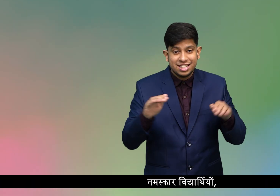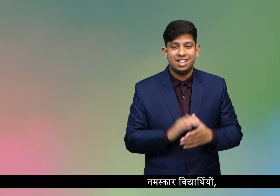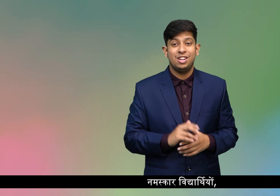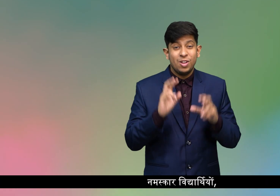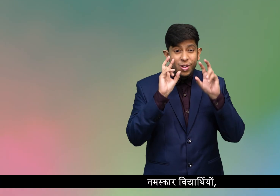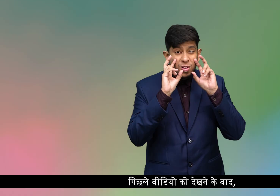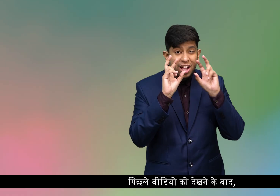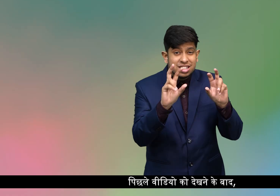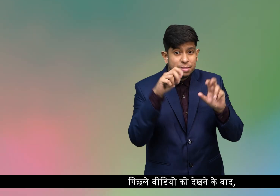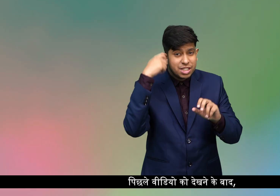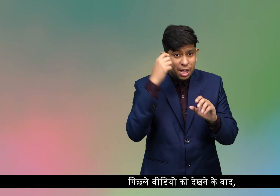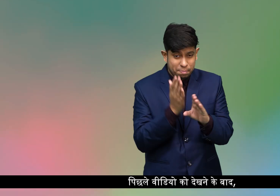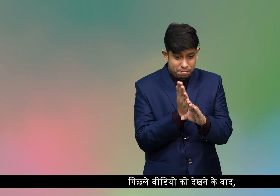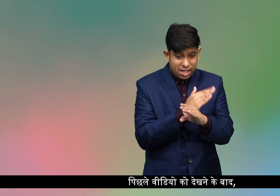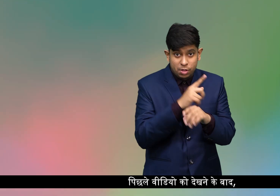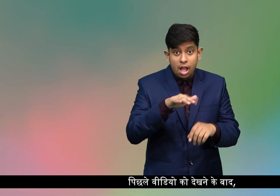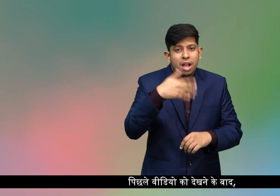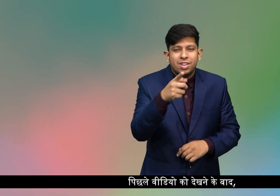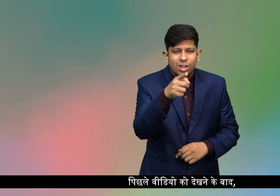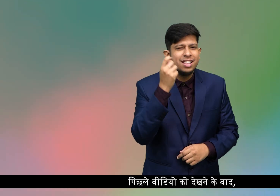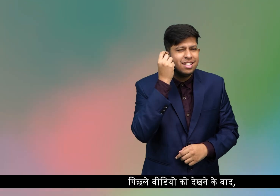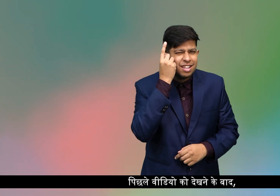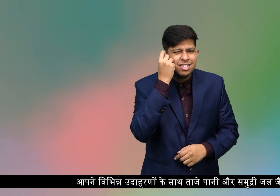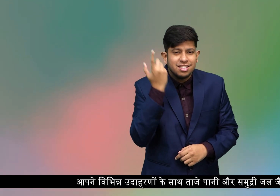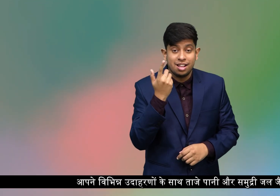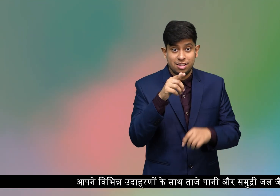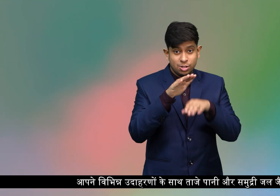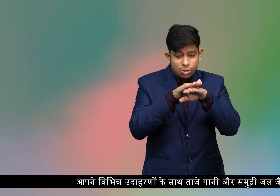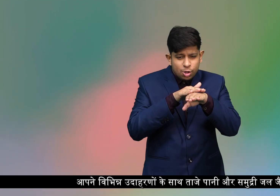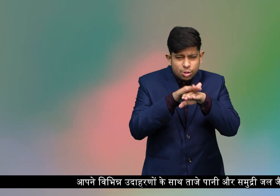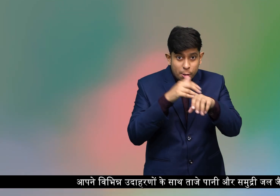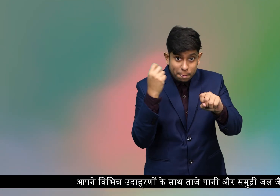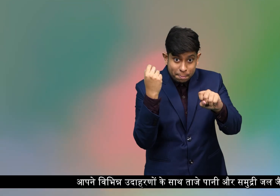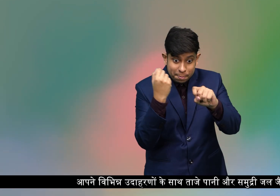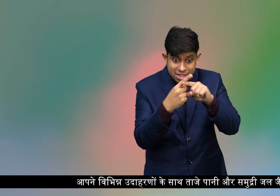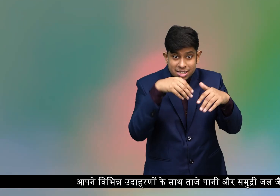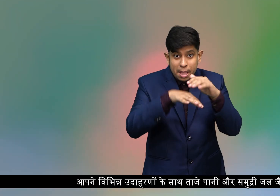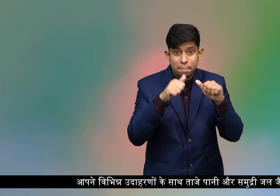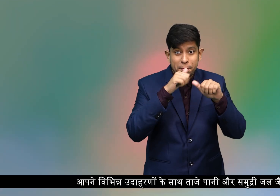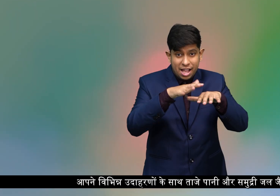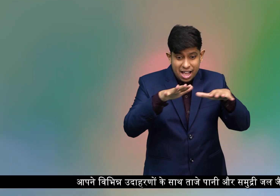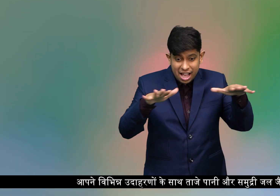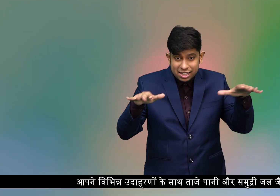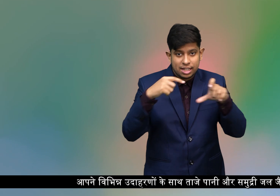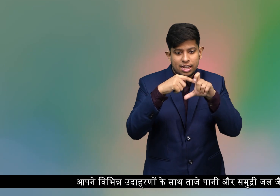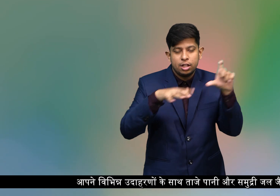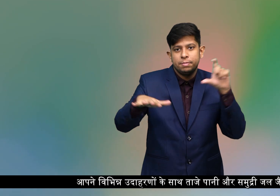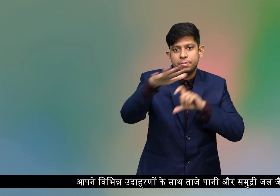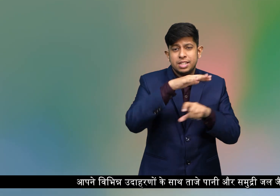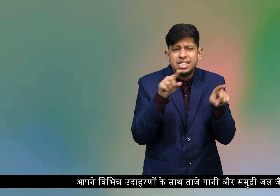विद्यार्थियों, पिछले वीडियो को देखने के बाद आपने विभिन्न उदाहरणों के साथ ताजे पानी और समुद्री